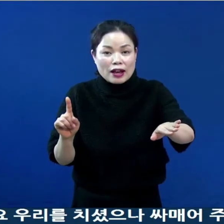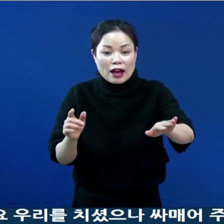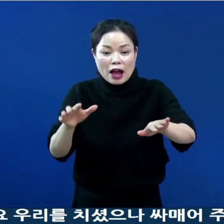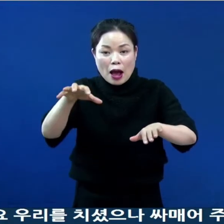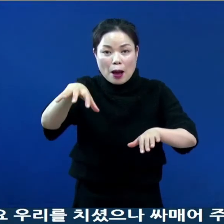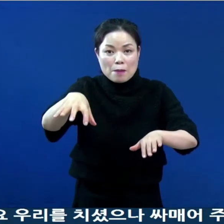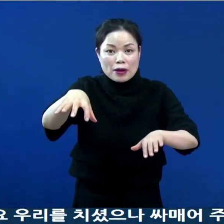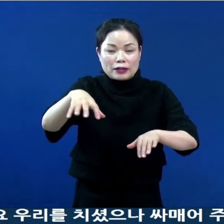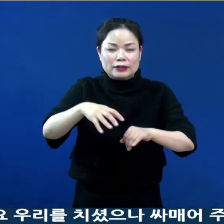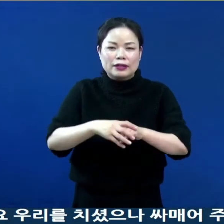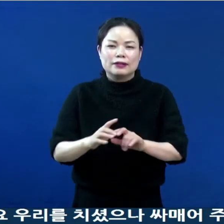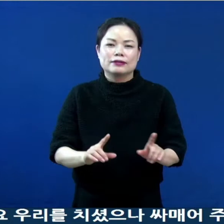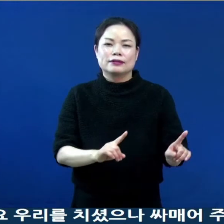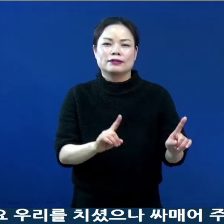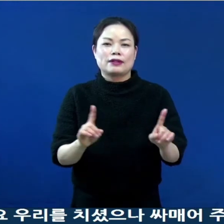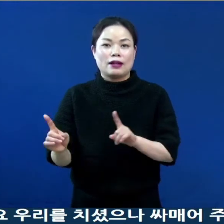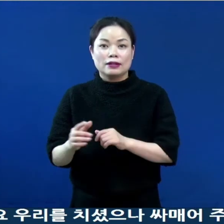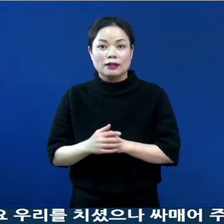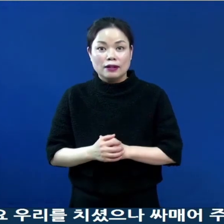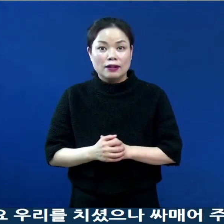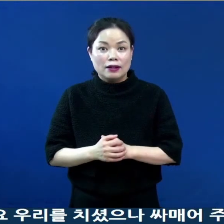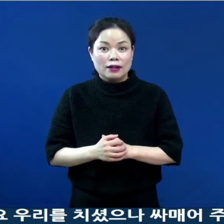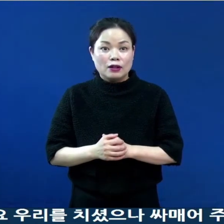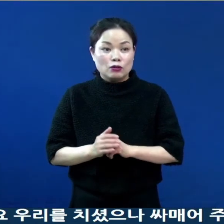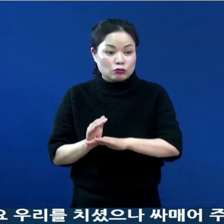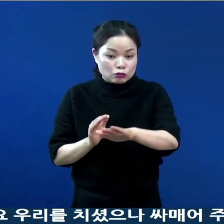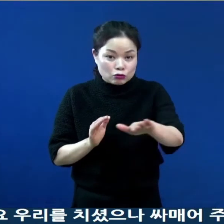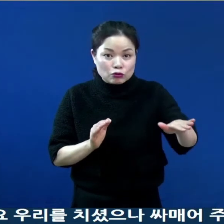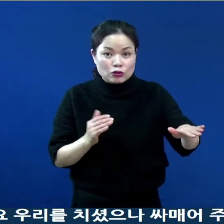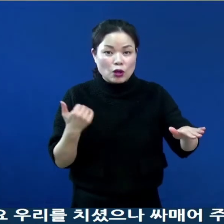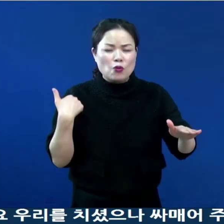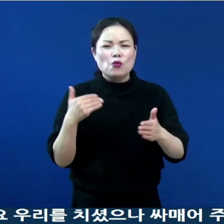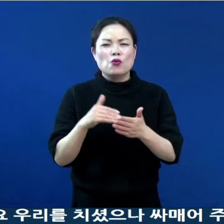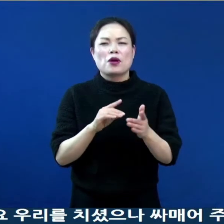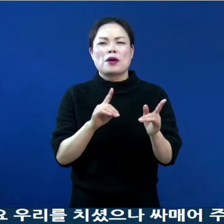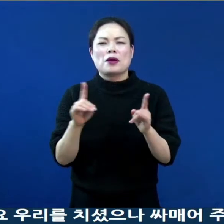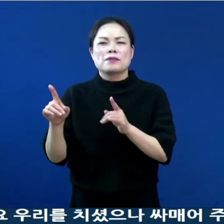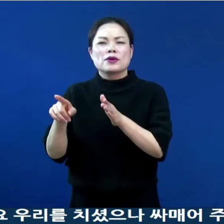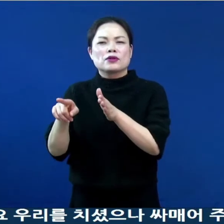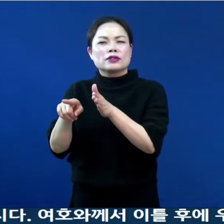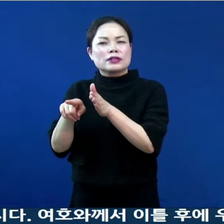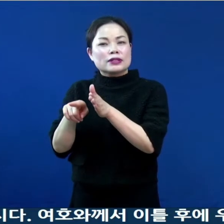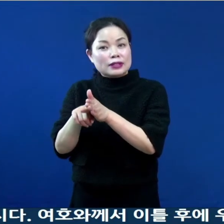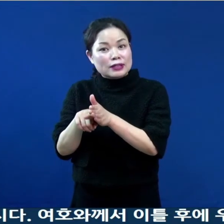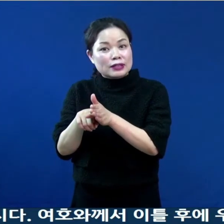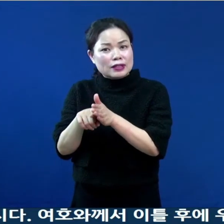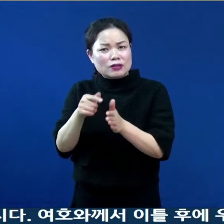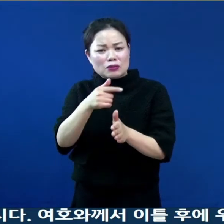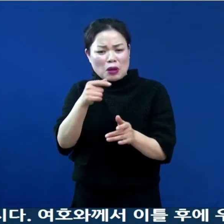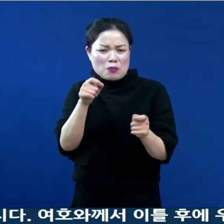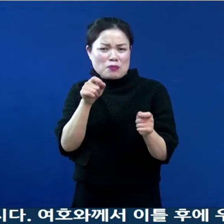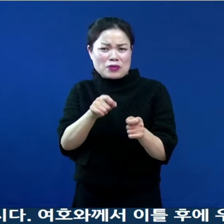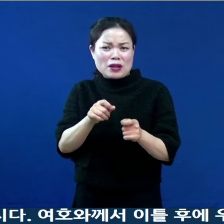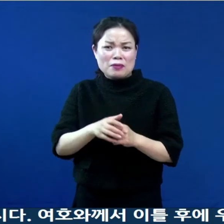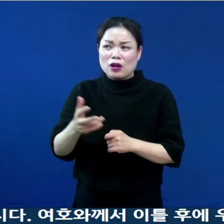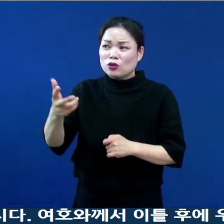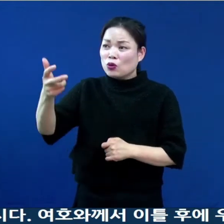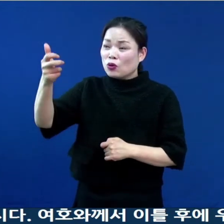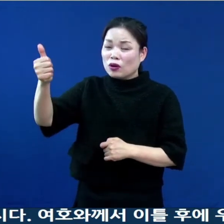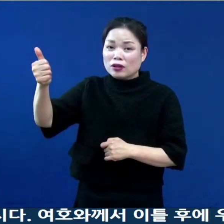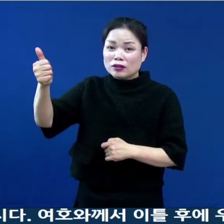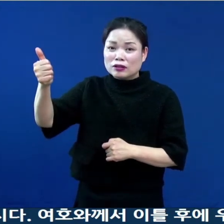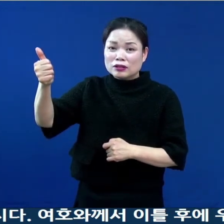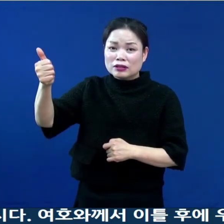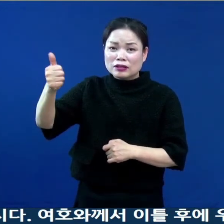앞에서 살리라. 우리를 회복시키시는 시간이 매우 짧다는 거예요. 여호와께서 한번